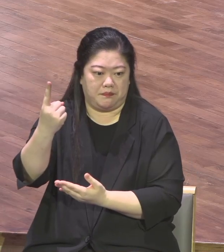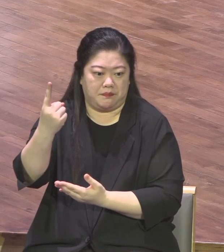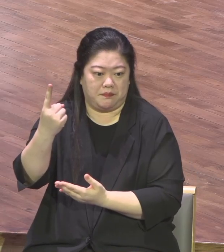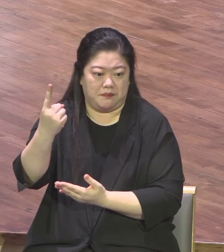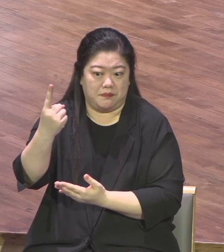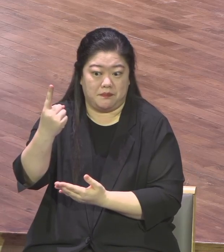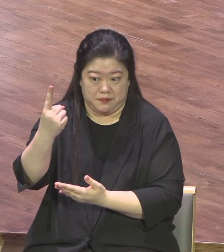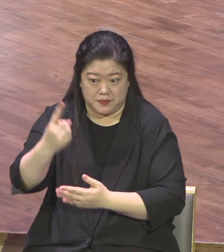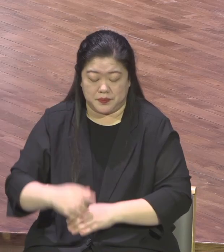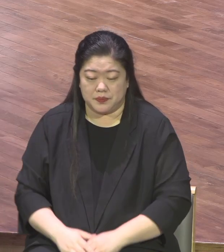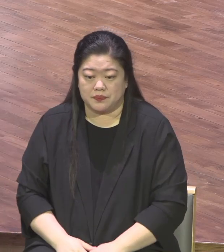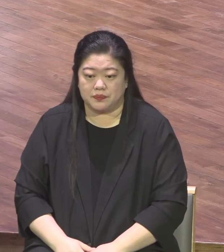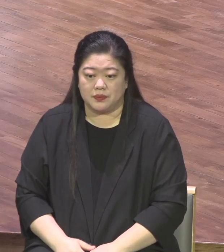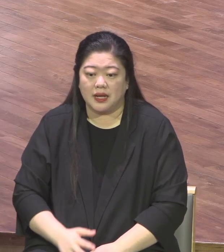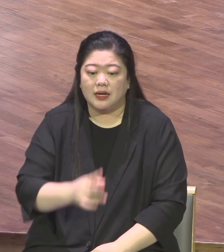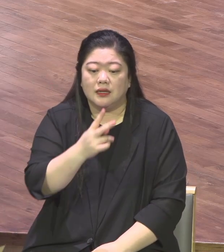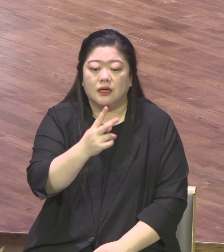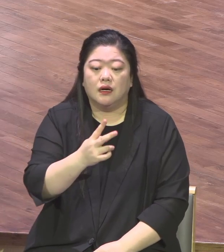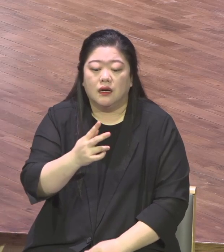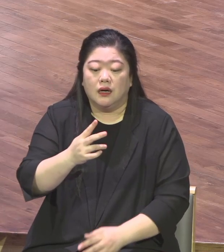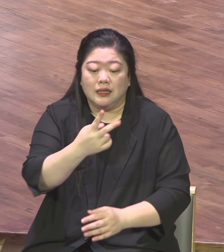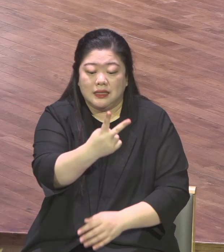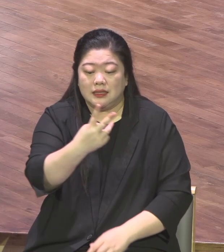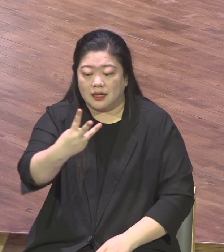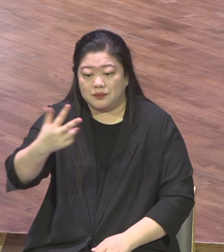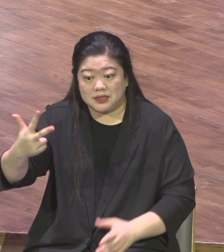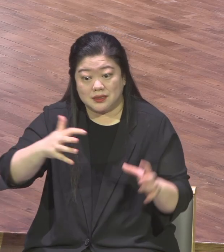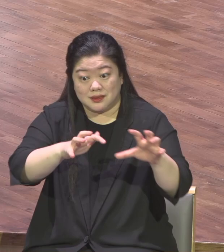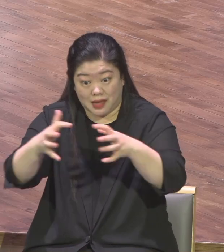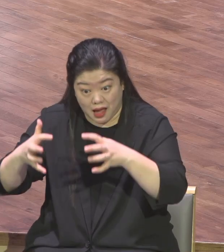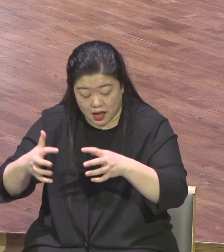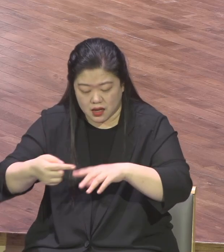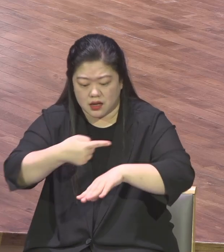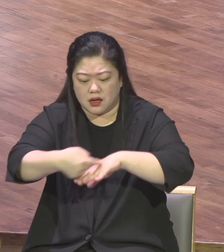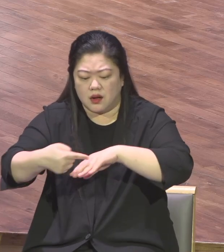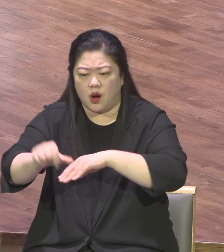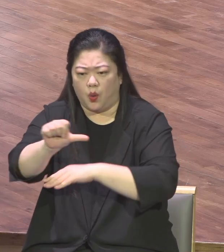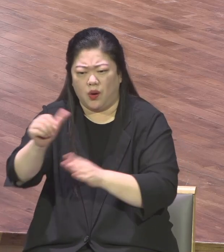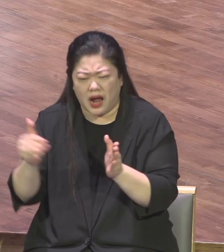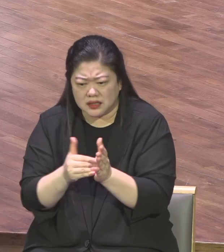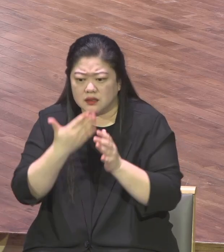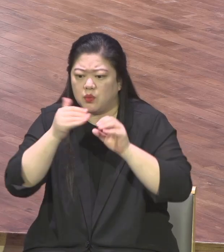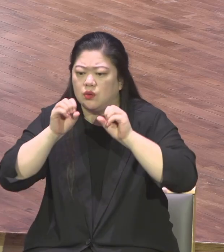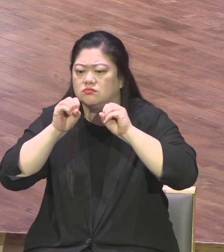재통일입니다. 이삼칠 나라 5천 종족 복음화 우리가 플랫폼으로